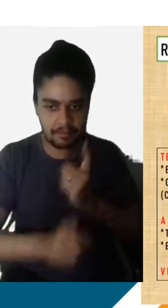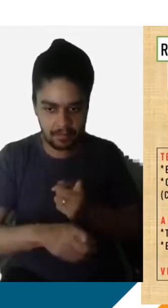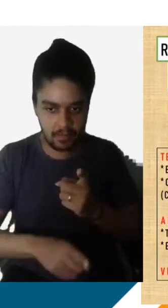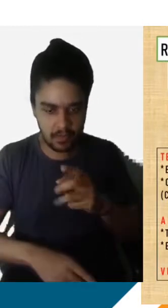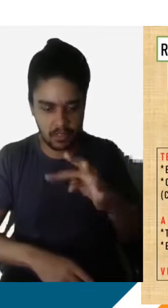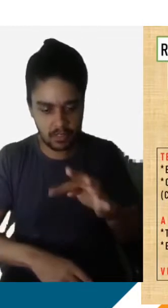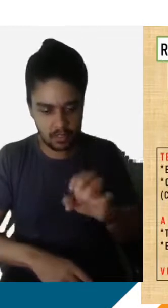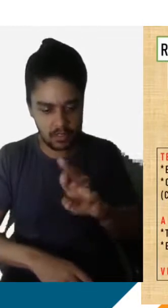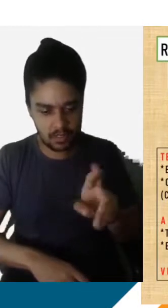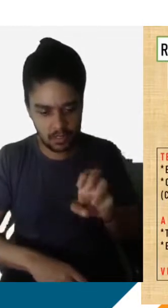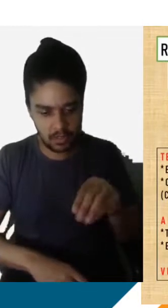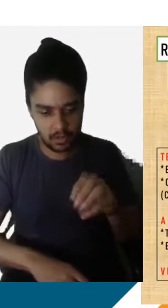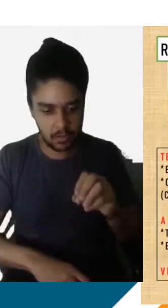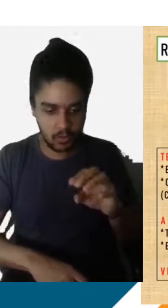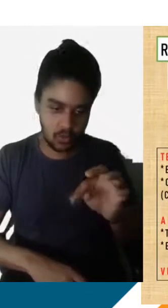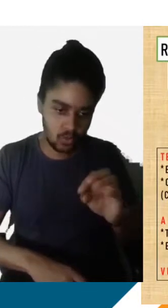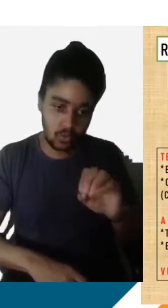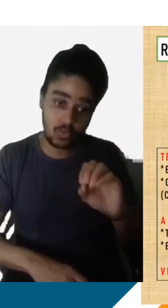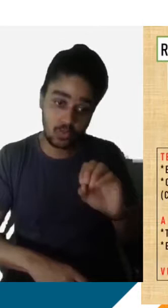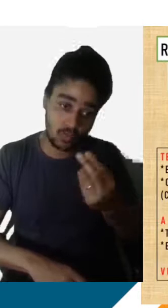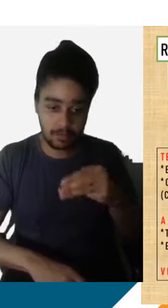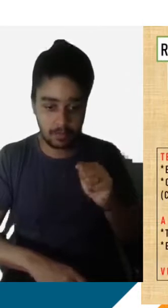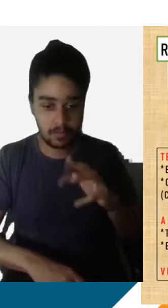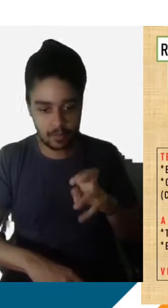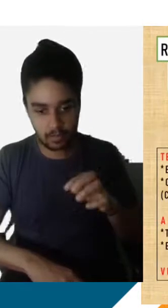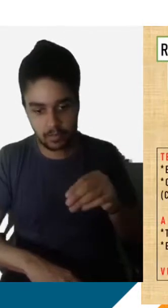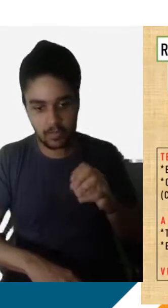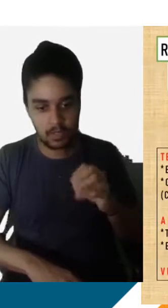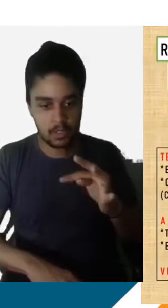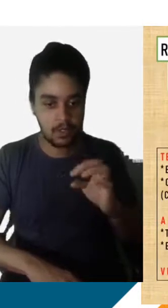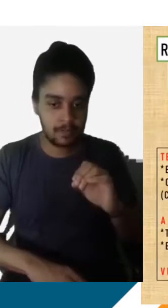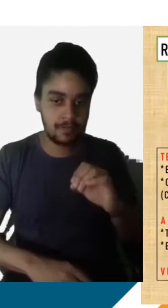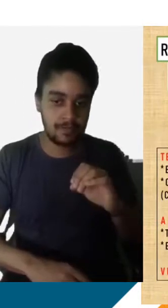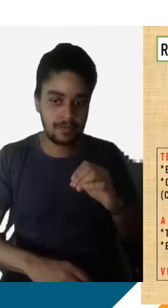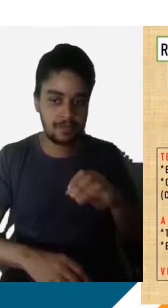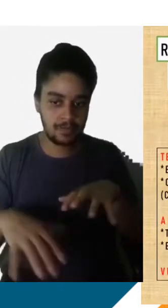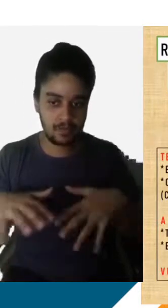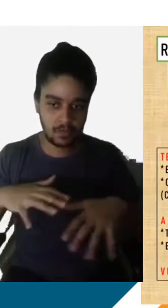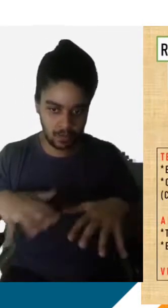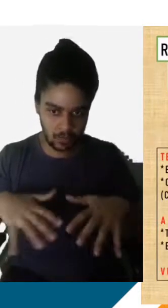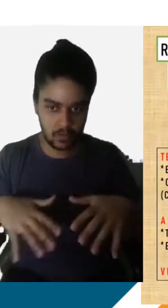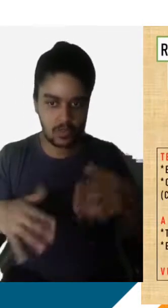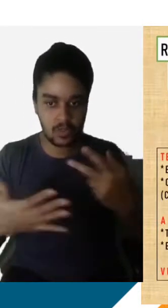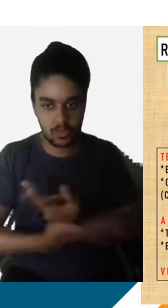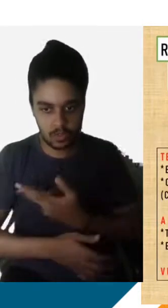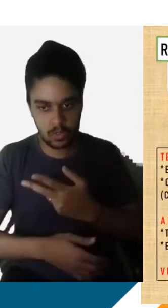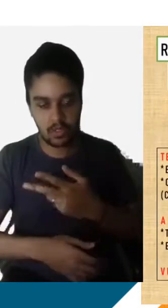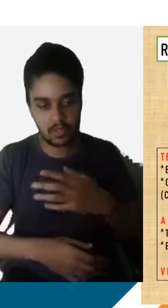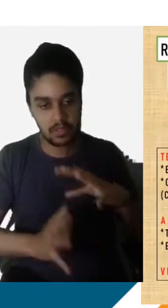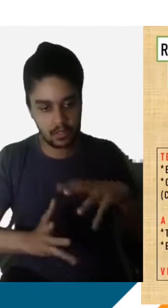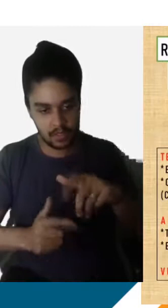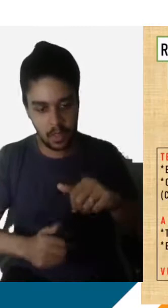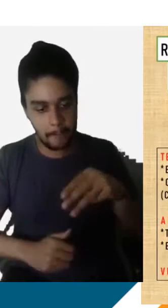ser identificados como terremoto e maremoto. O terremoto é quando esses tremores acontecem na